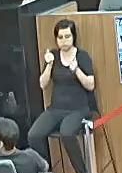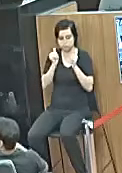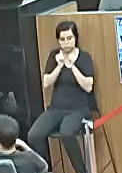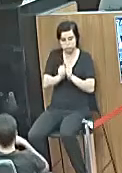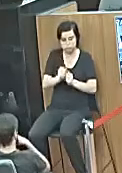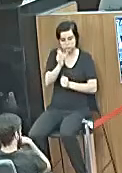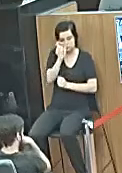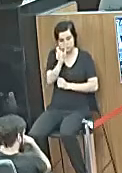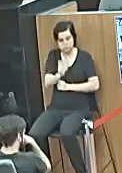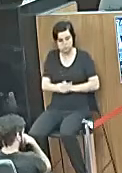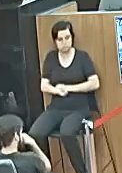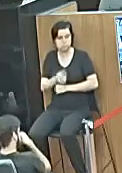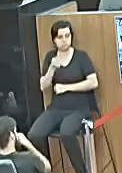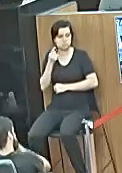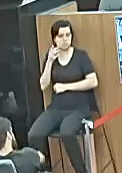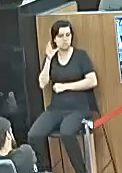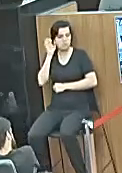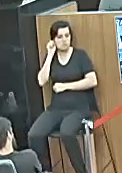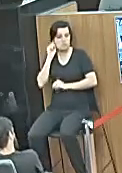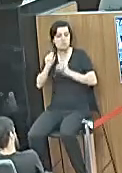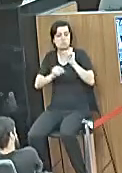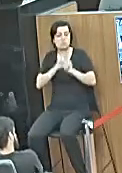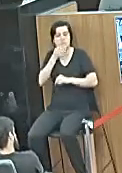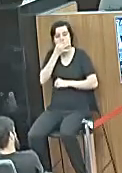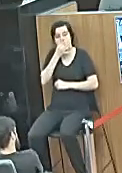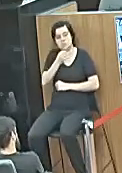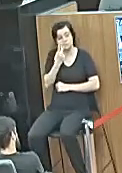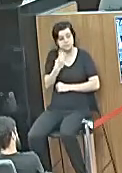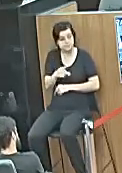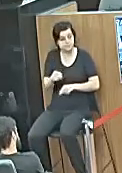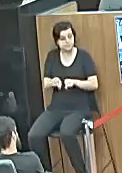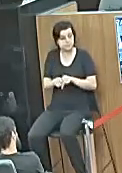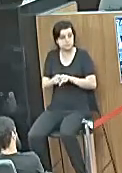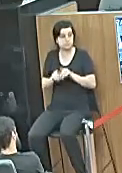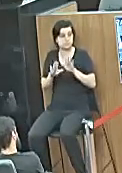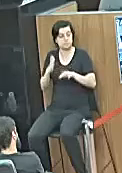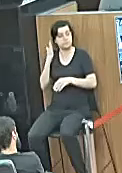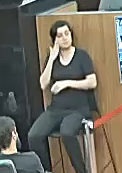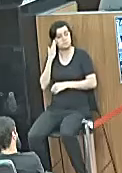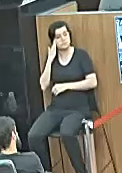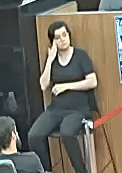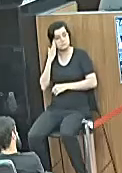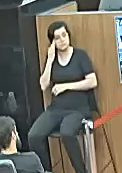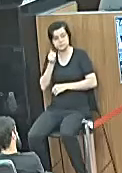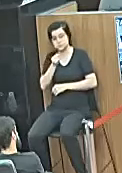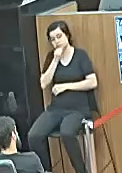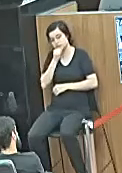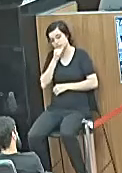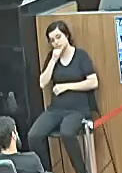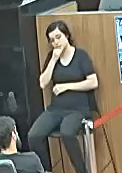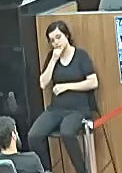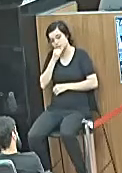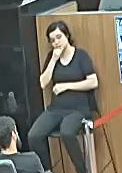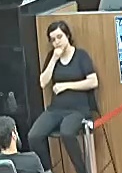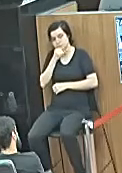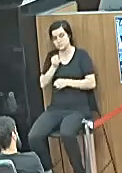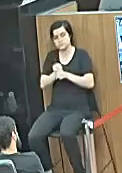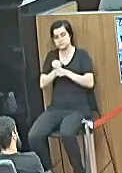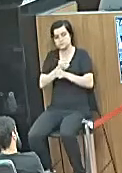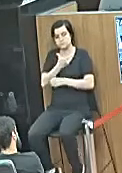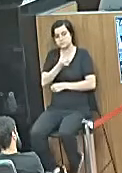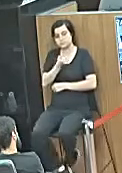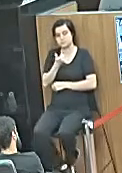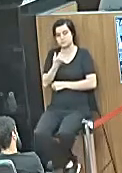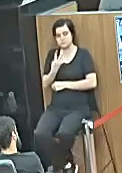que eles tentem entrar para apresentar o executivo é mais esses altos e baixos a gente sabe aí vou dar um exemplo o ano de 2014